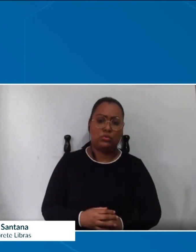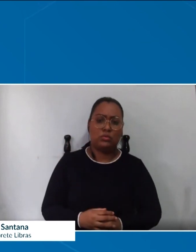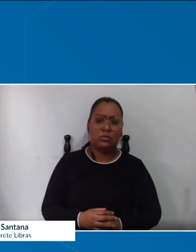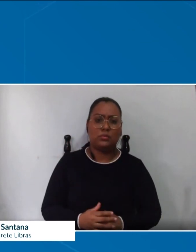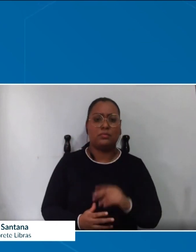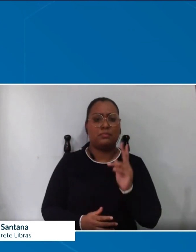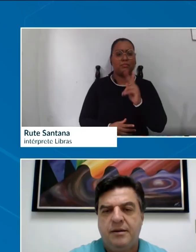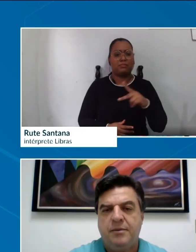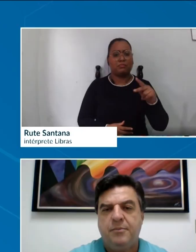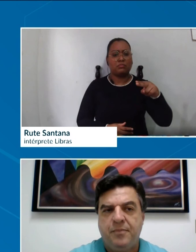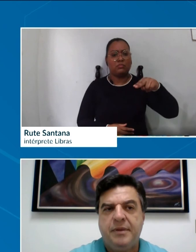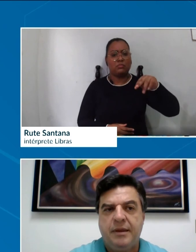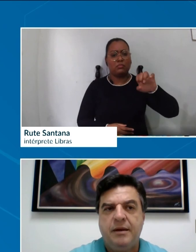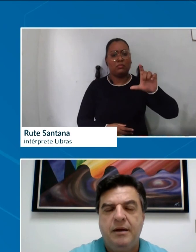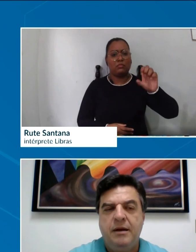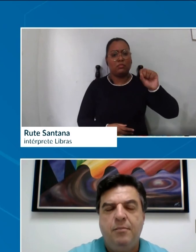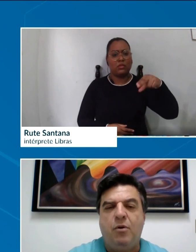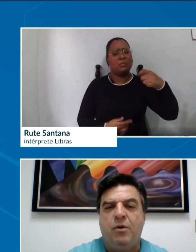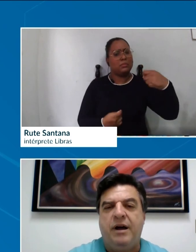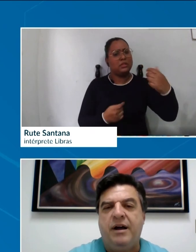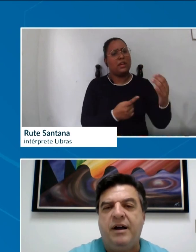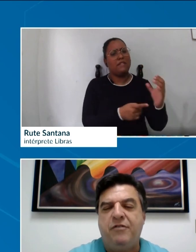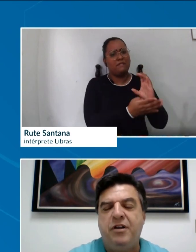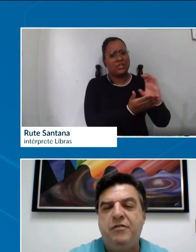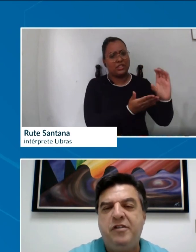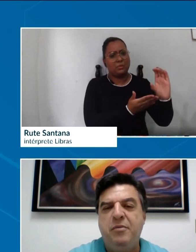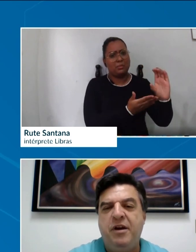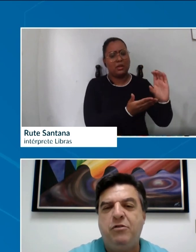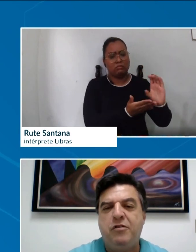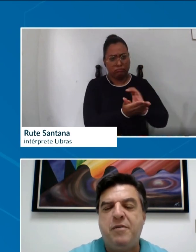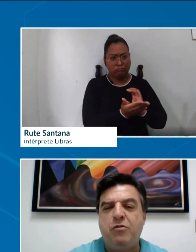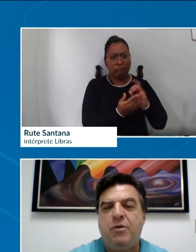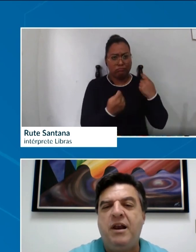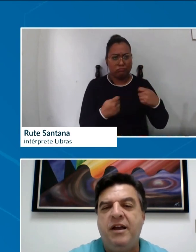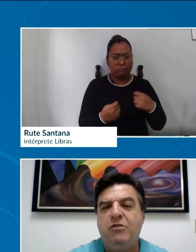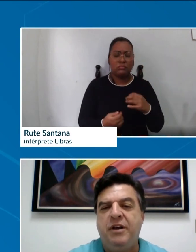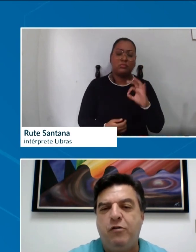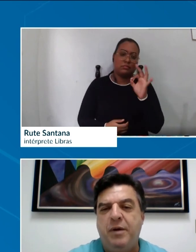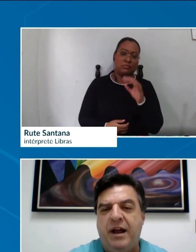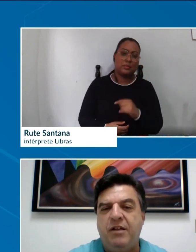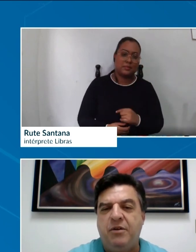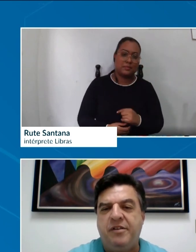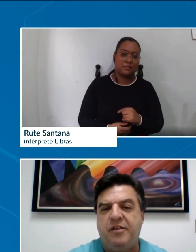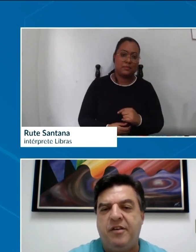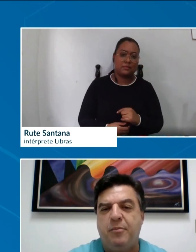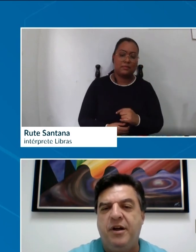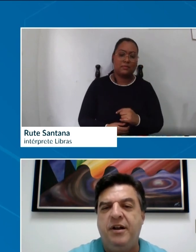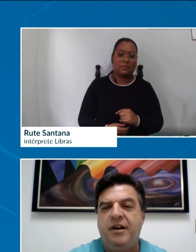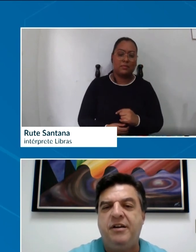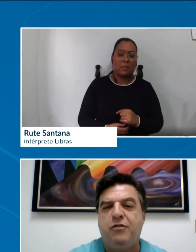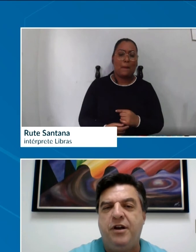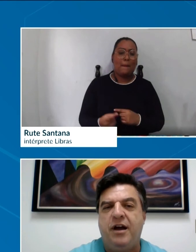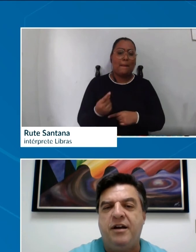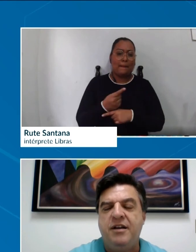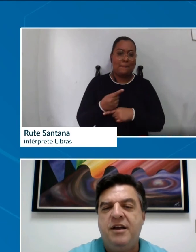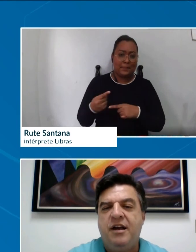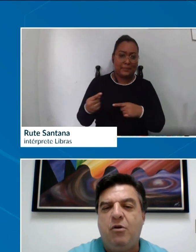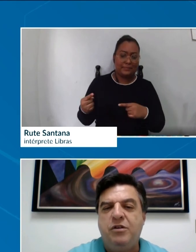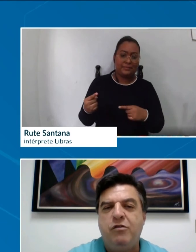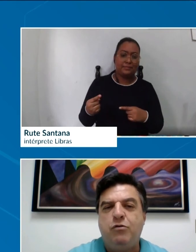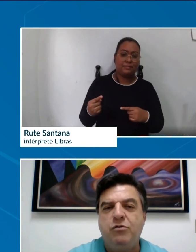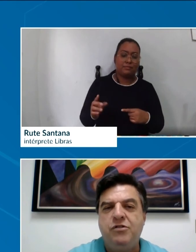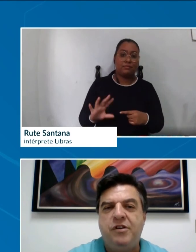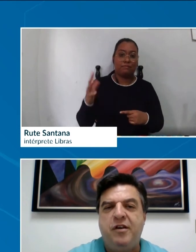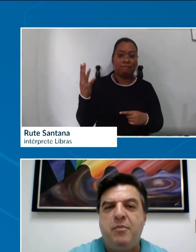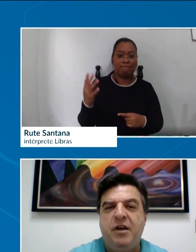Nelson, tem que ter investimento também, né? Bom, falando em investimento, nós tivemos um alento inesperado nessa semana, né, que foi